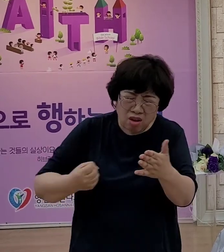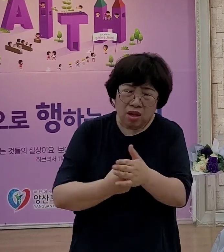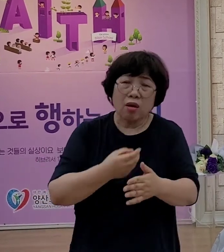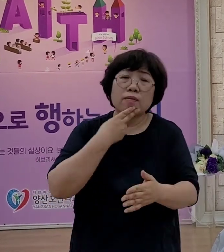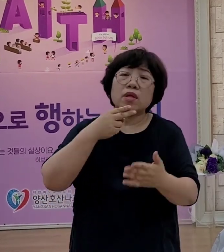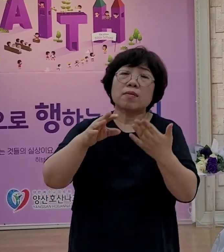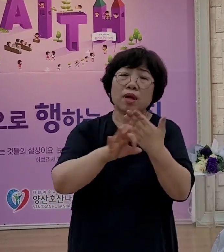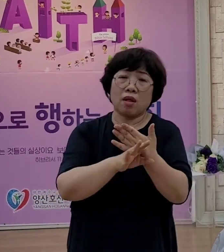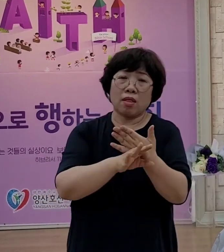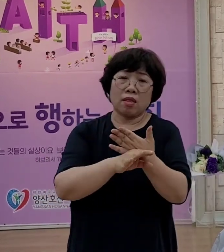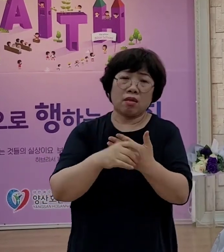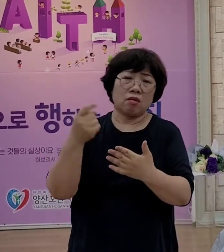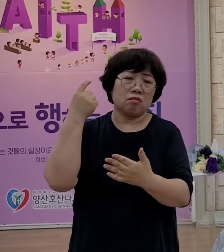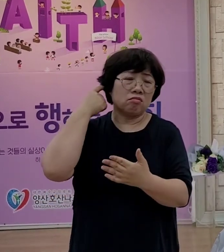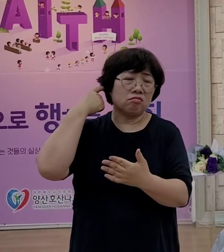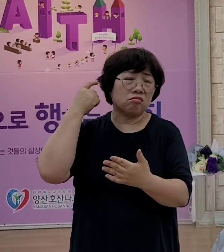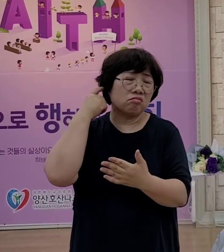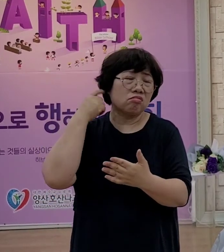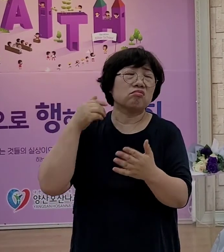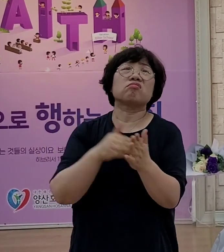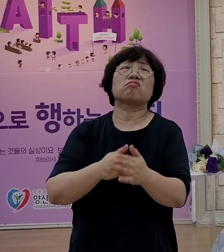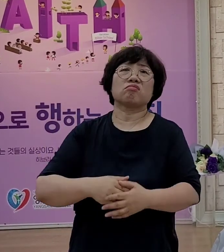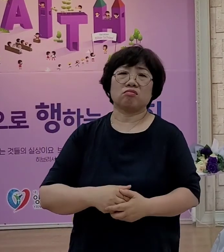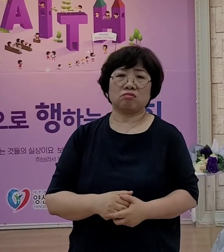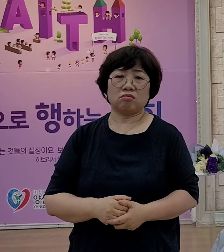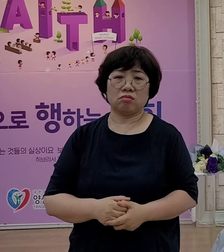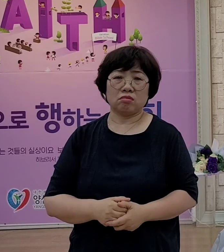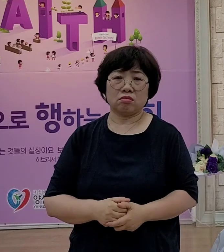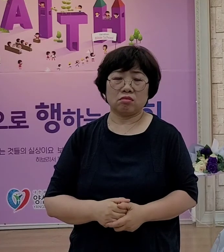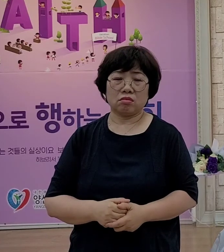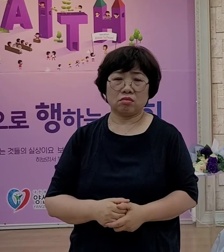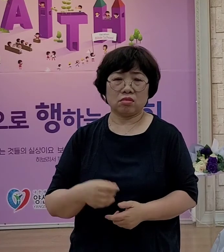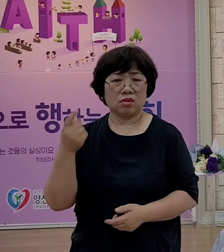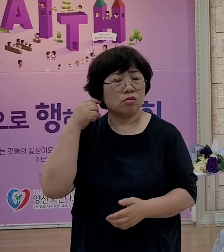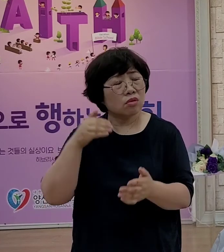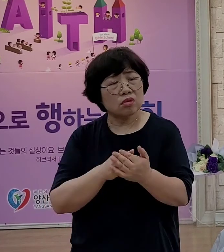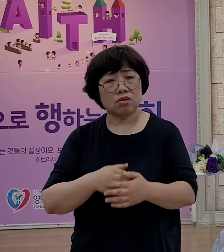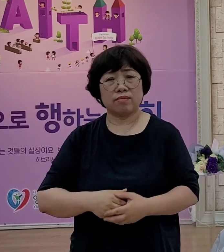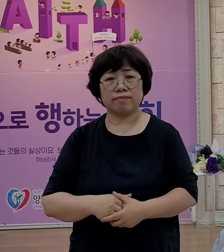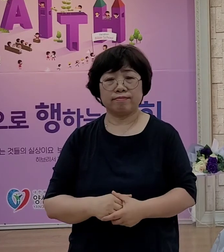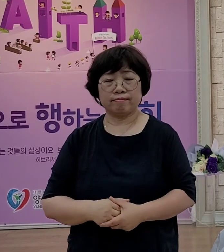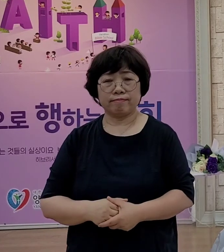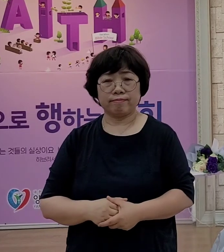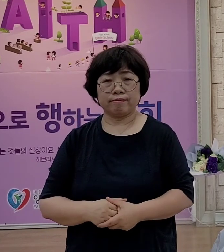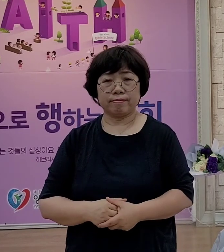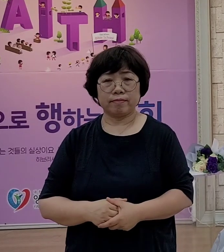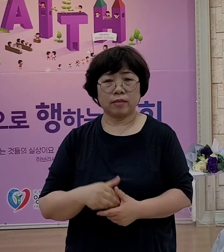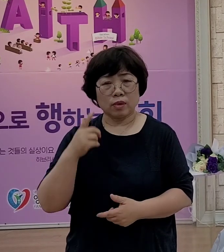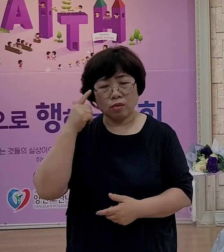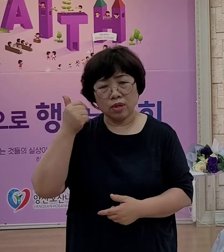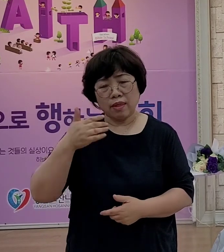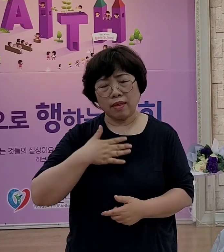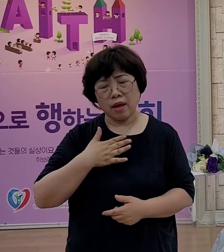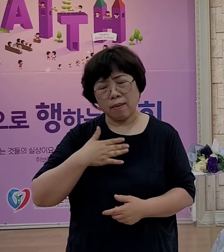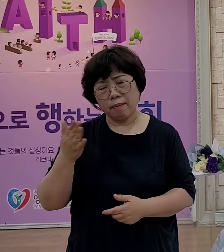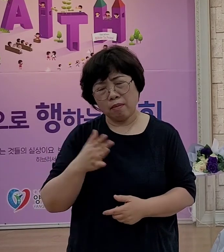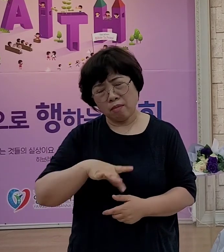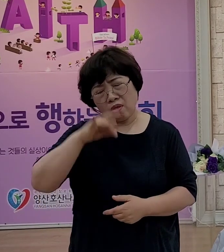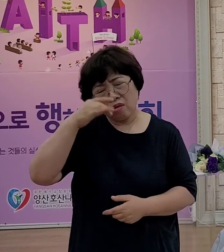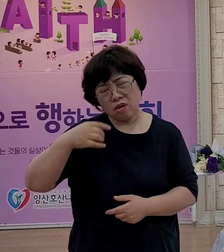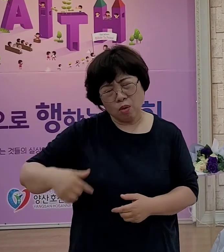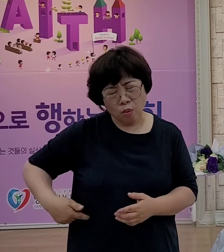않으면 오늘 듣고 마는 거예요. 끝나는 거예요. 저부터 회개합니다.